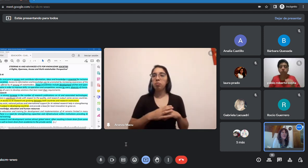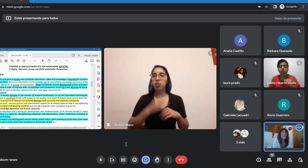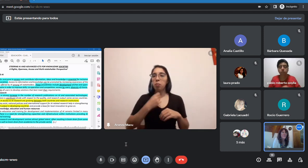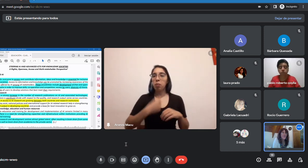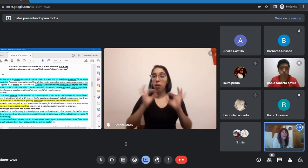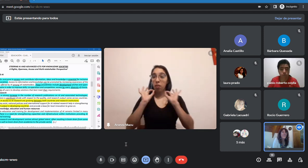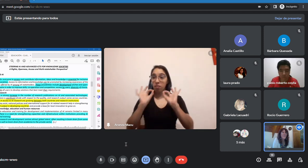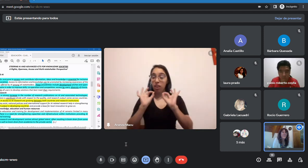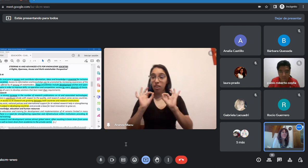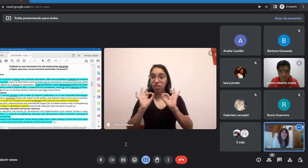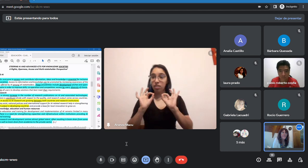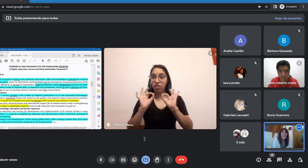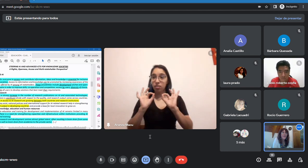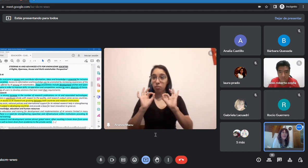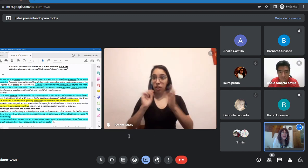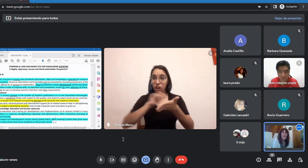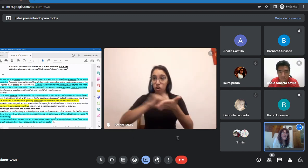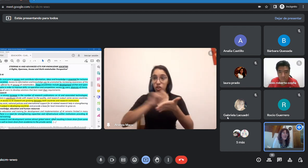Bien.